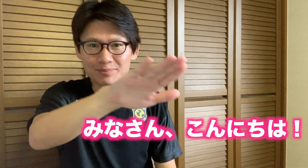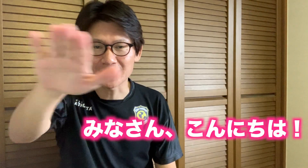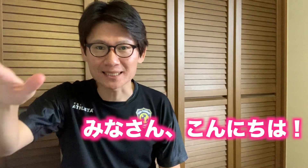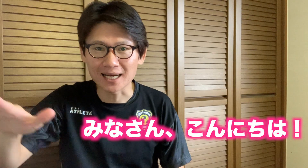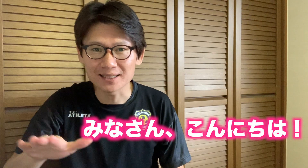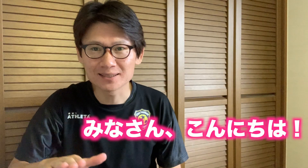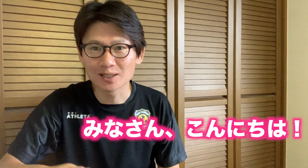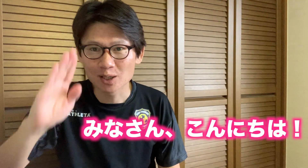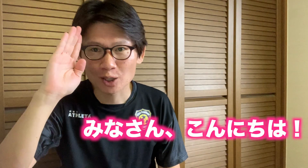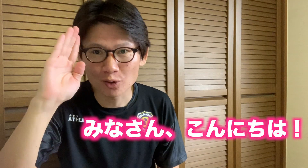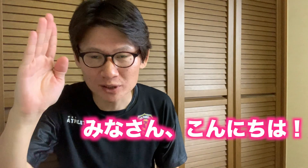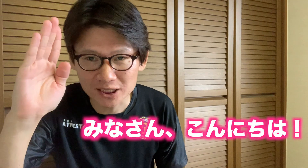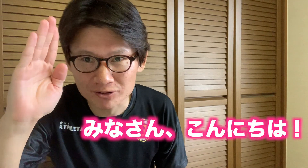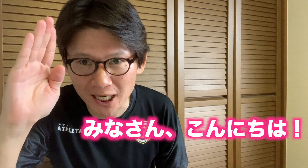皆さんこんにちは。